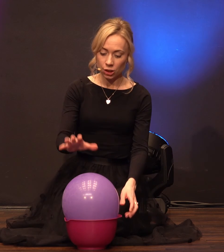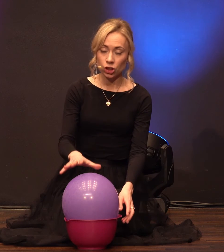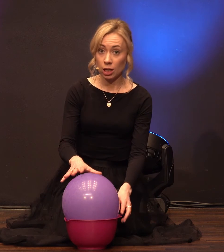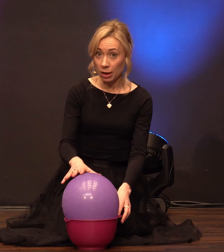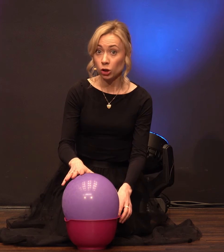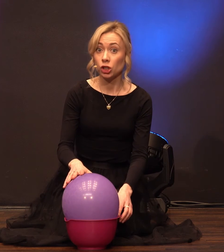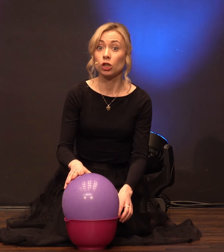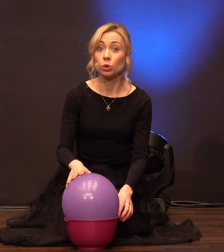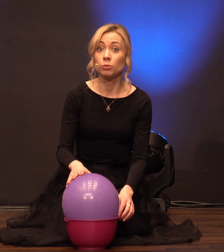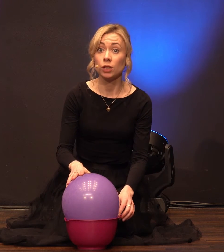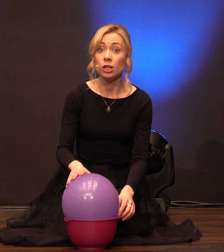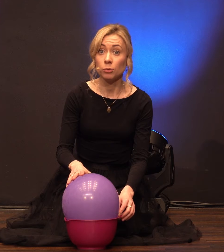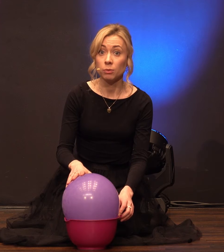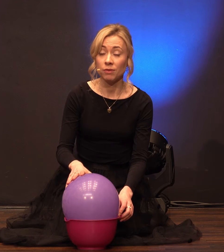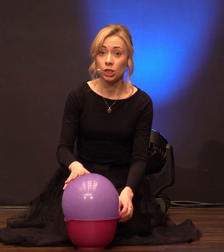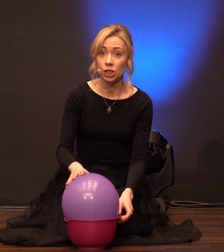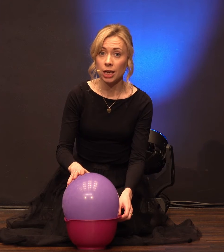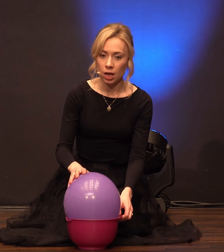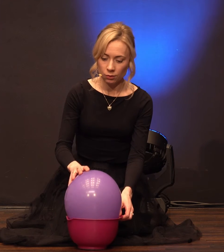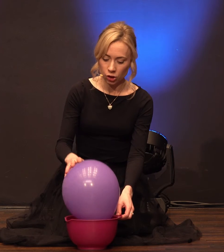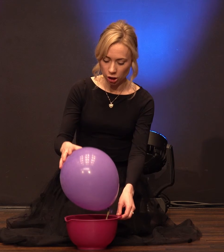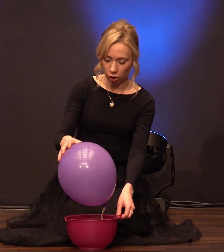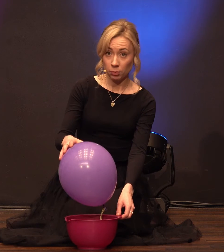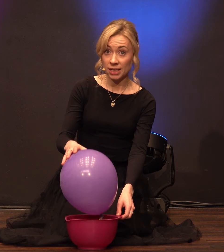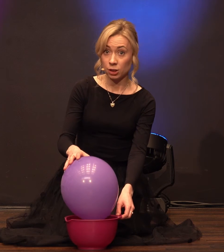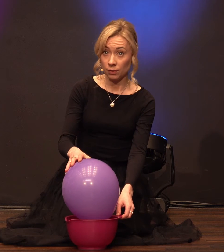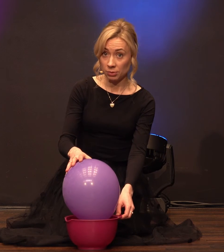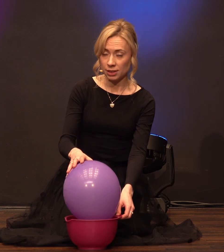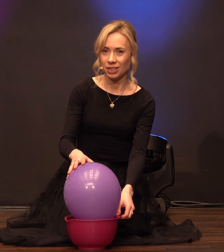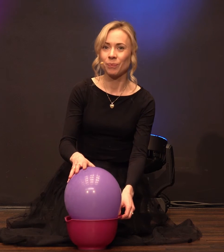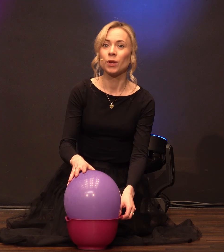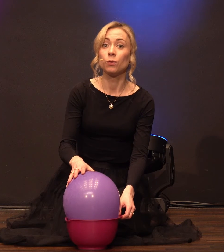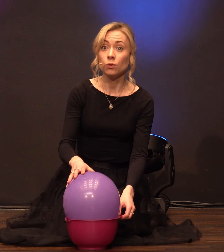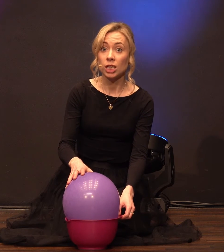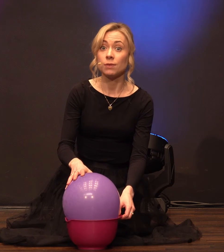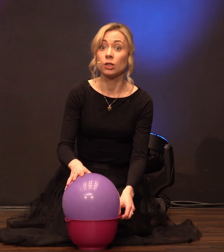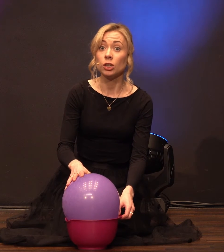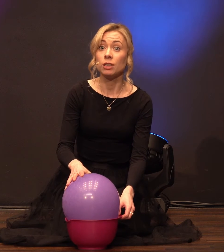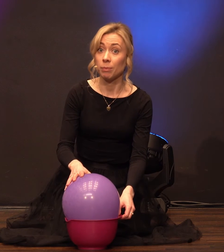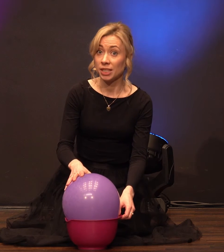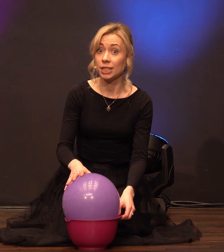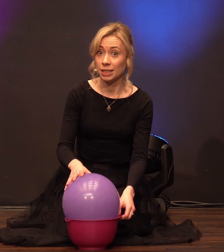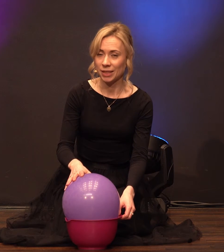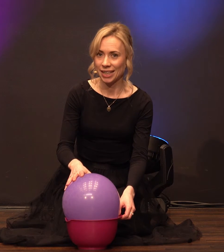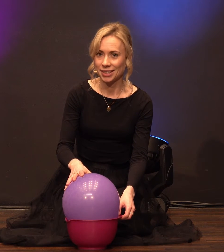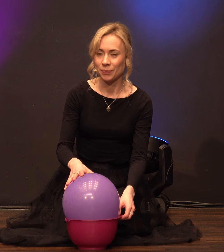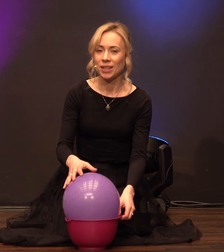Wystarczy, że balonik, którym przed chwilką się bawiliście, włożycie do plastikowej miski. Wówczas wygodniej Wam będzie na nim grać.